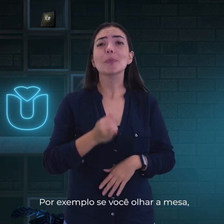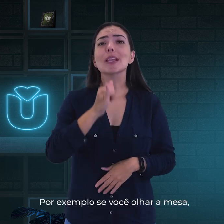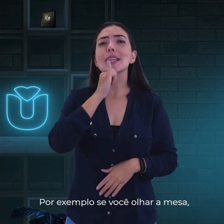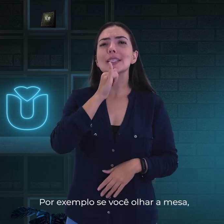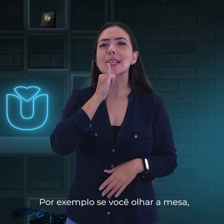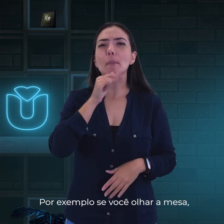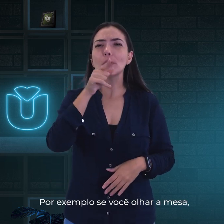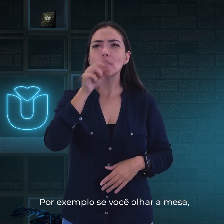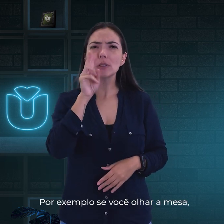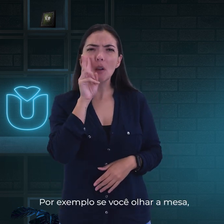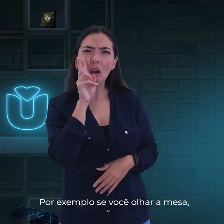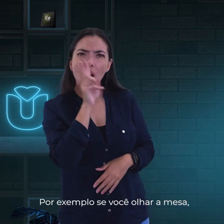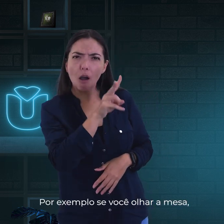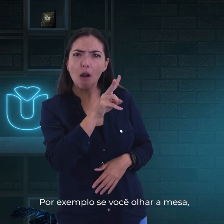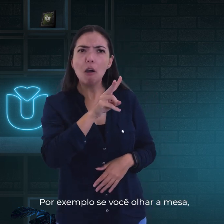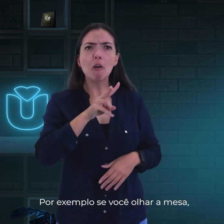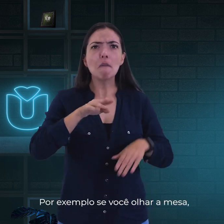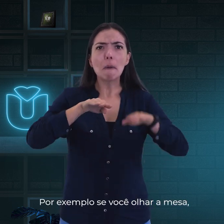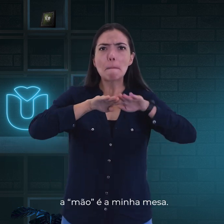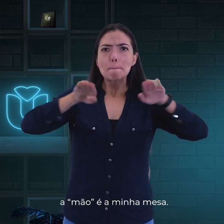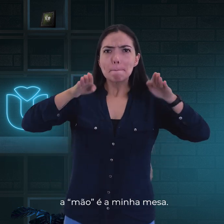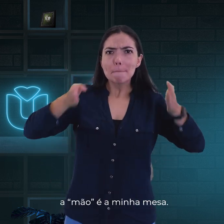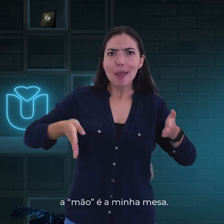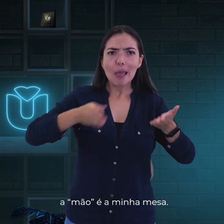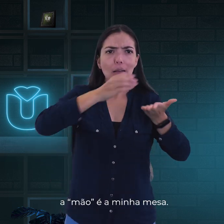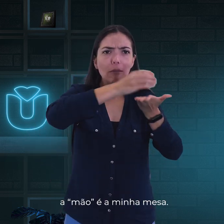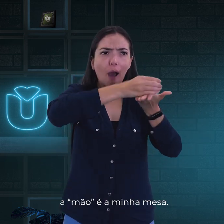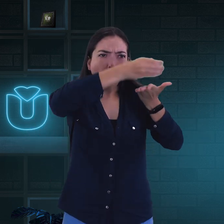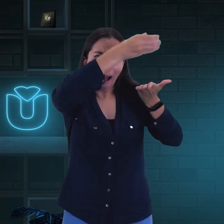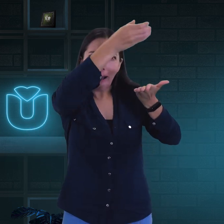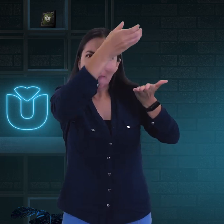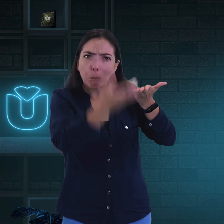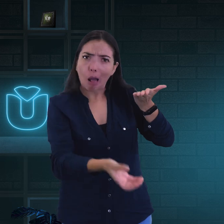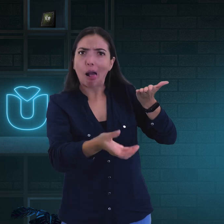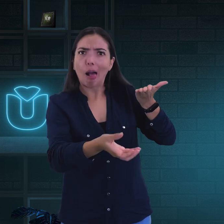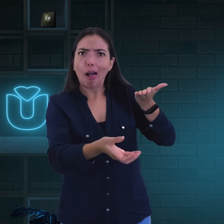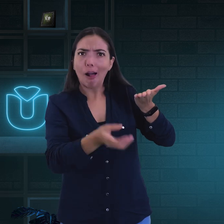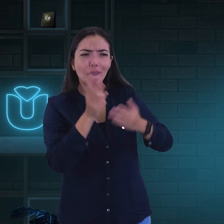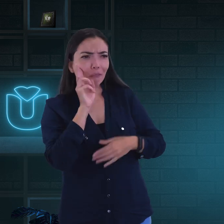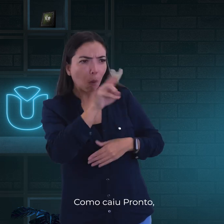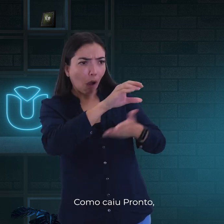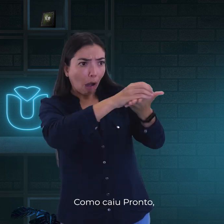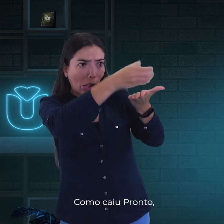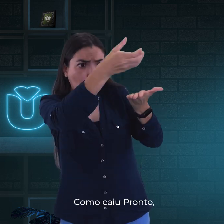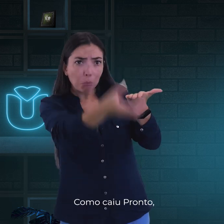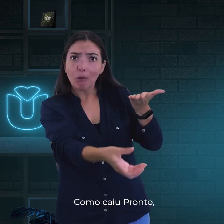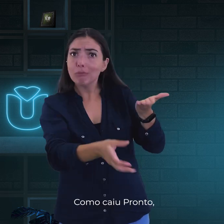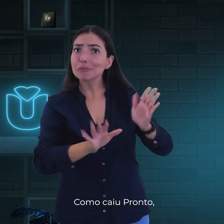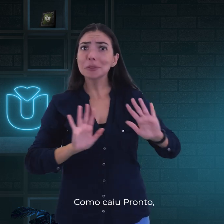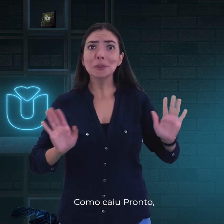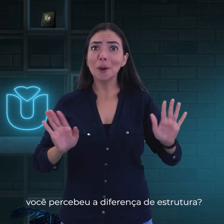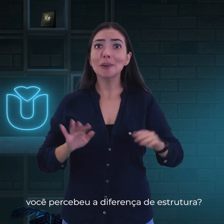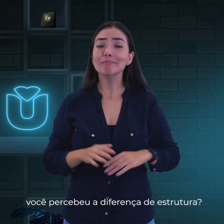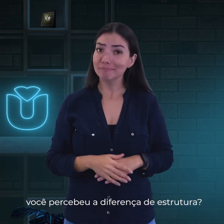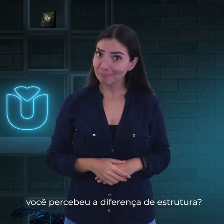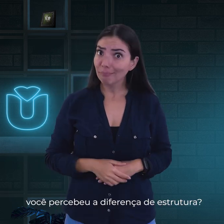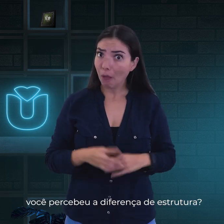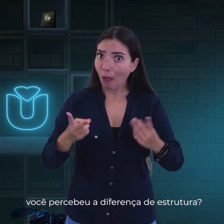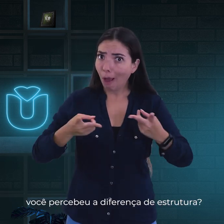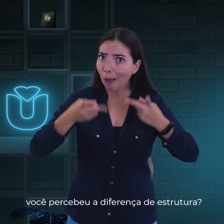se você olhar a mesa, a mão é a minha mesa. E o copo caiu, pronto. Você percebeu a